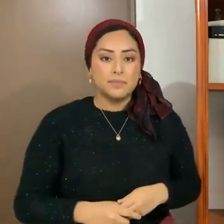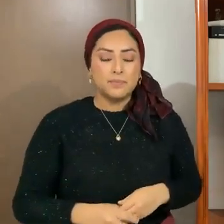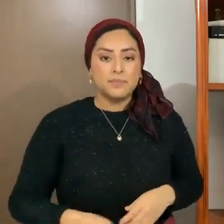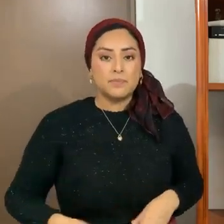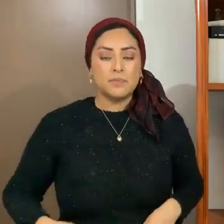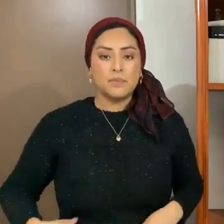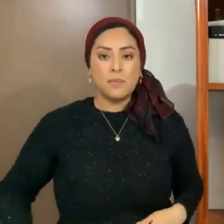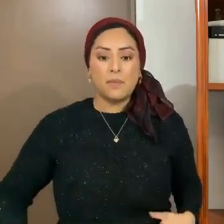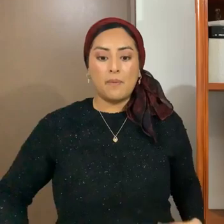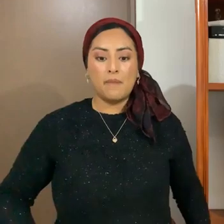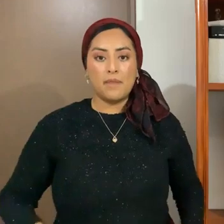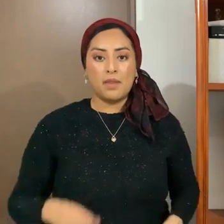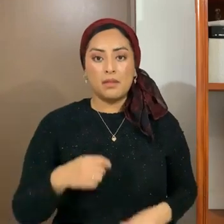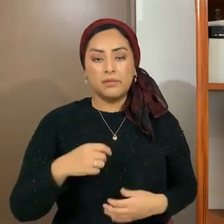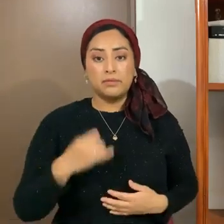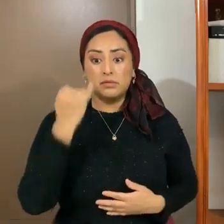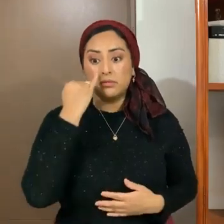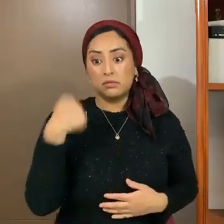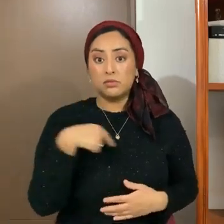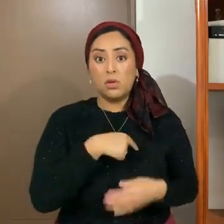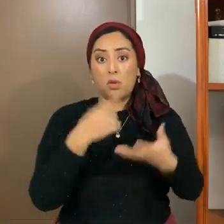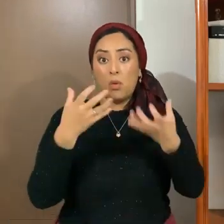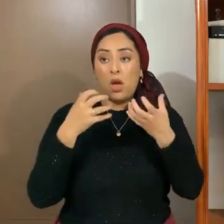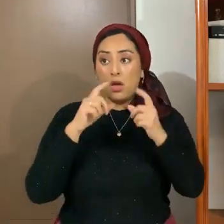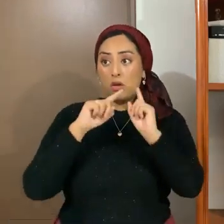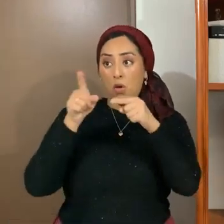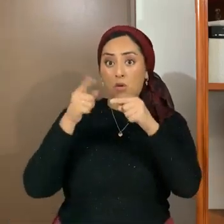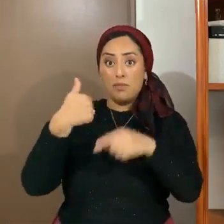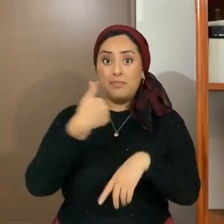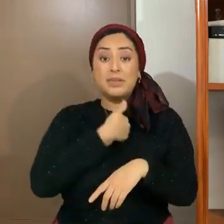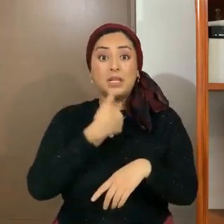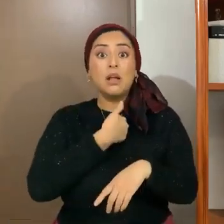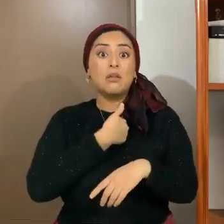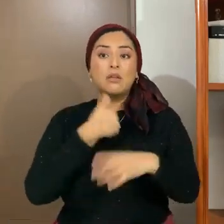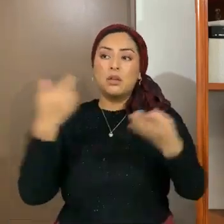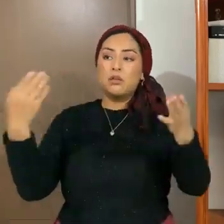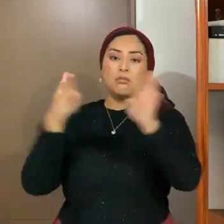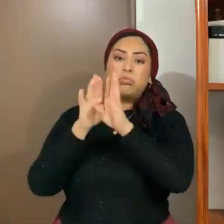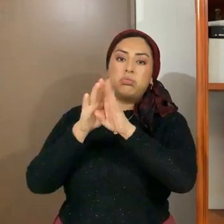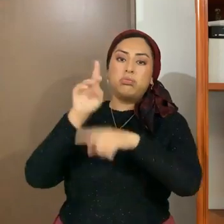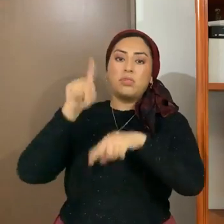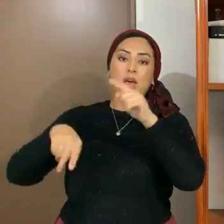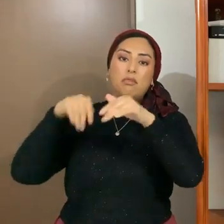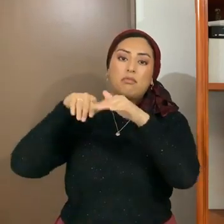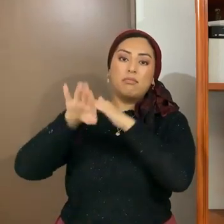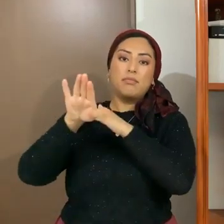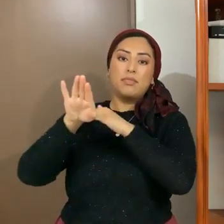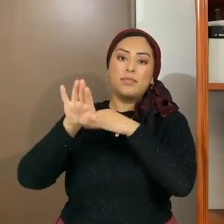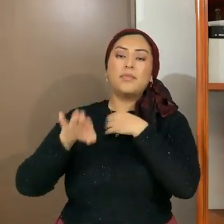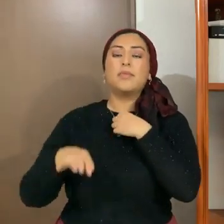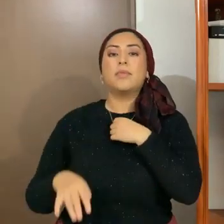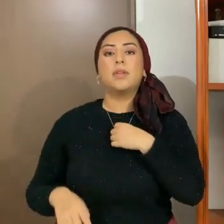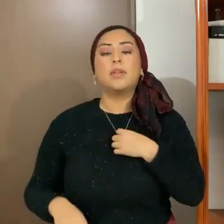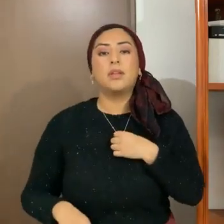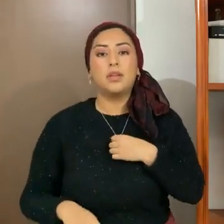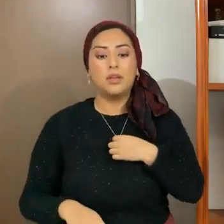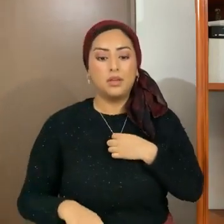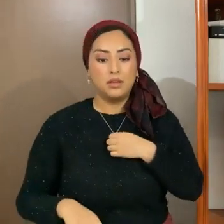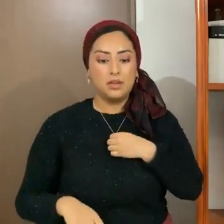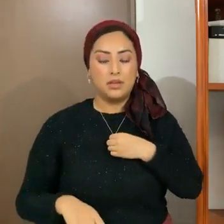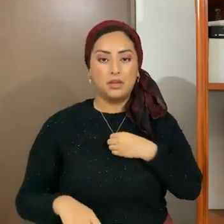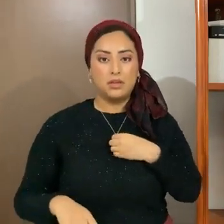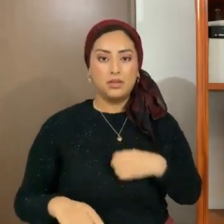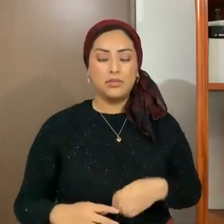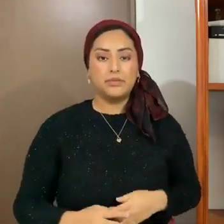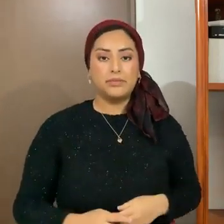tierra. Si uno quisiera ir en nuestras fuerzas, pues le cierran a uno la puerta, le dicen: no puedes pasar, tienes que sacar cita y a ver